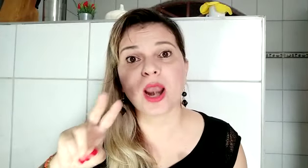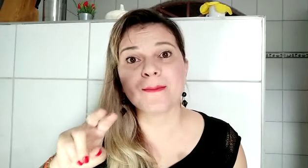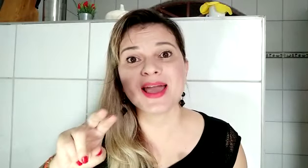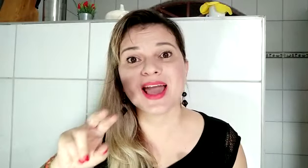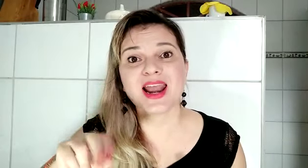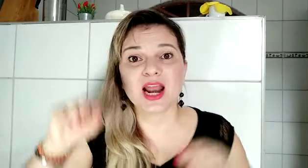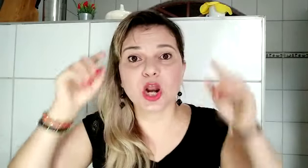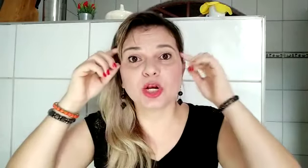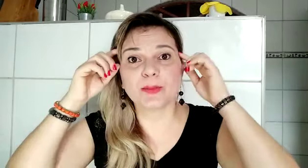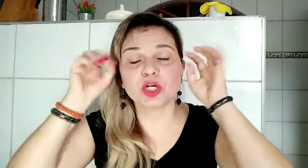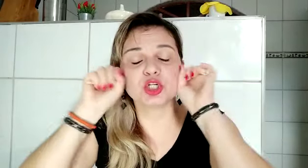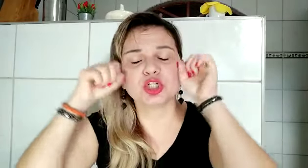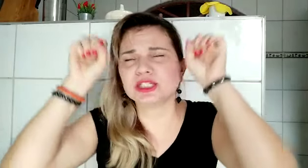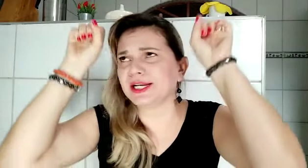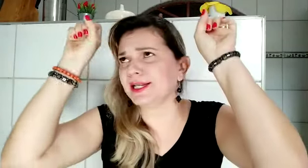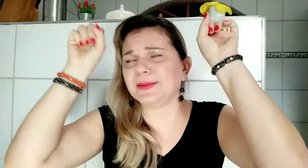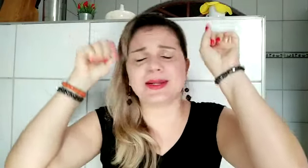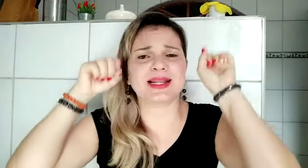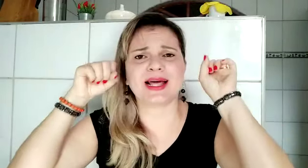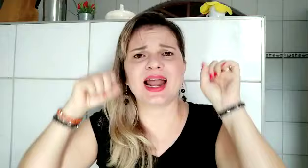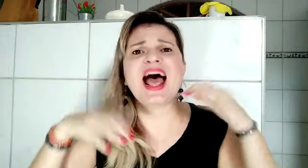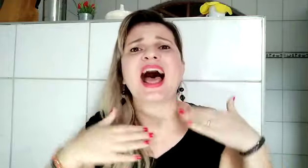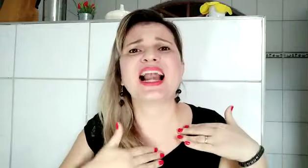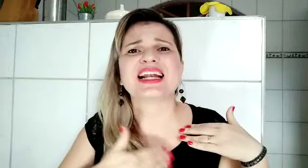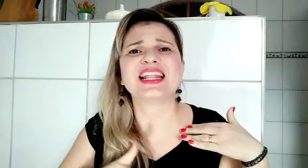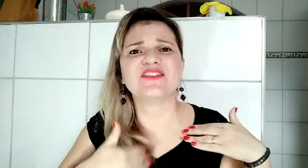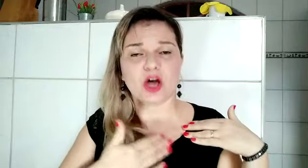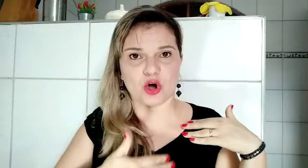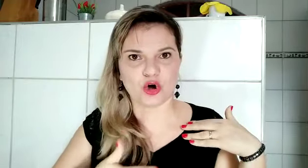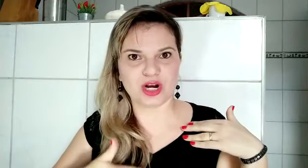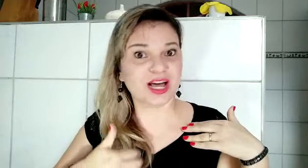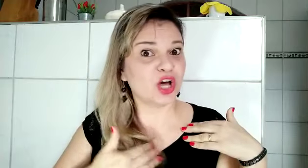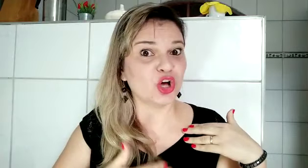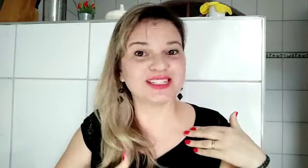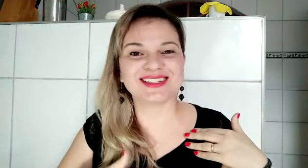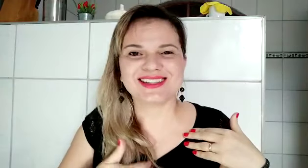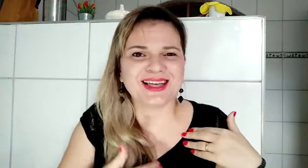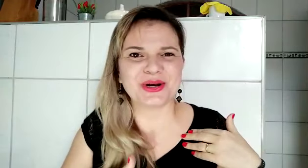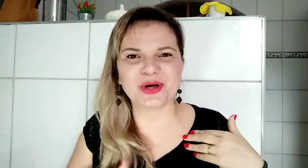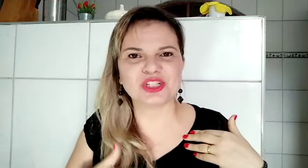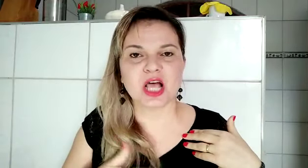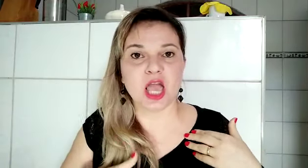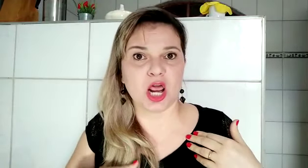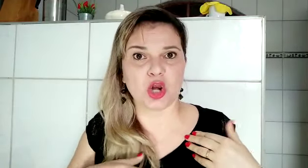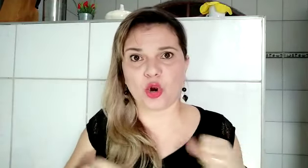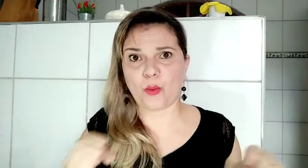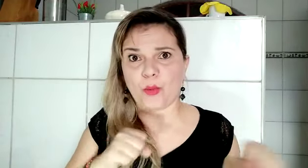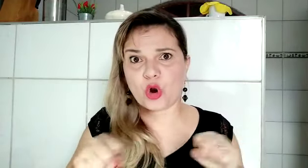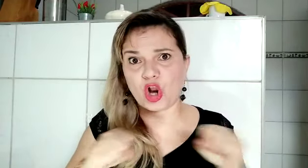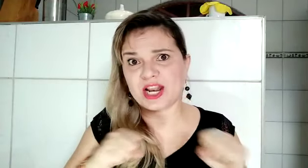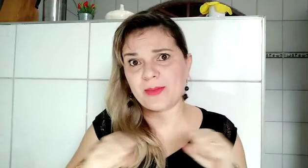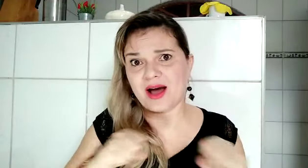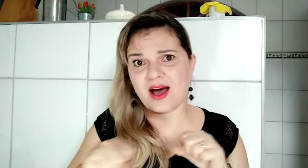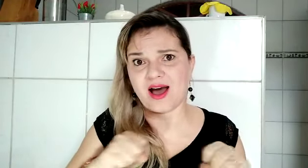la mañana, justo después de despertar, activa órganos internos, ahí ya los pone a trabajar.